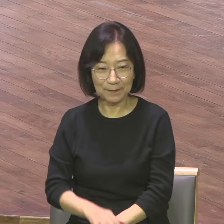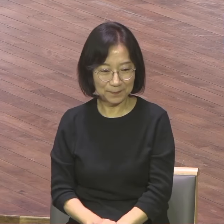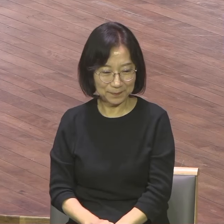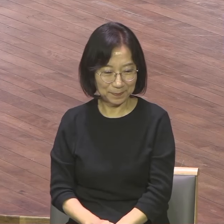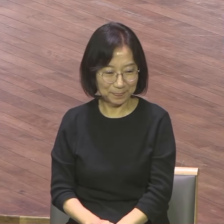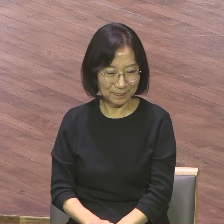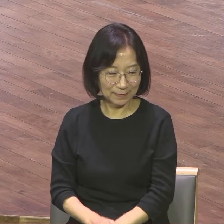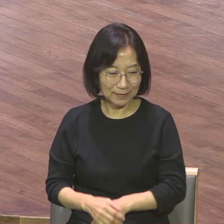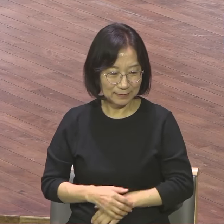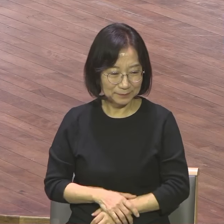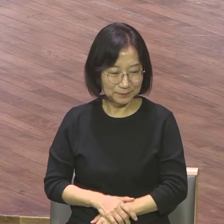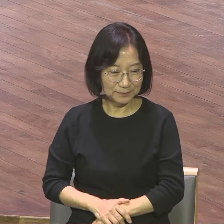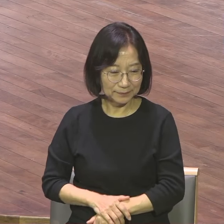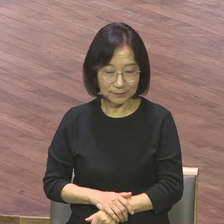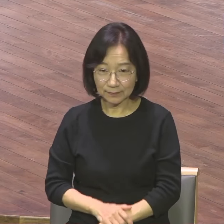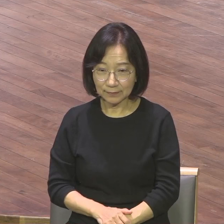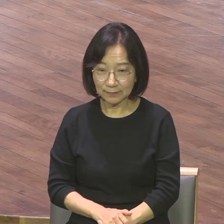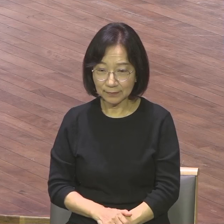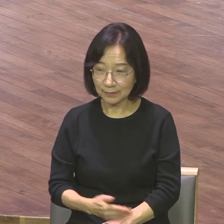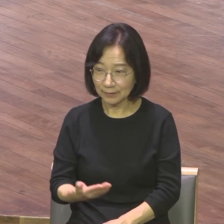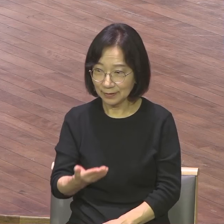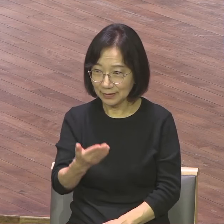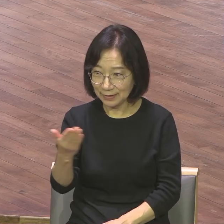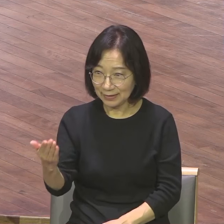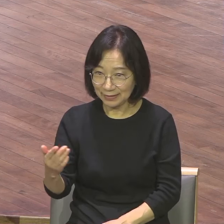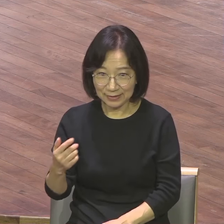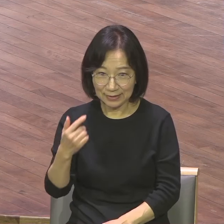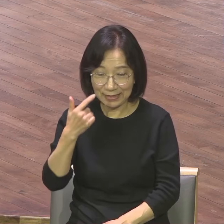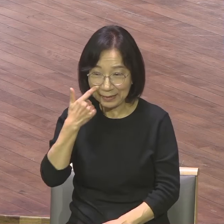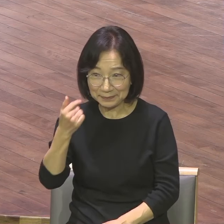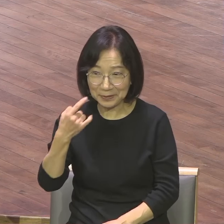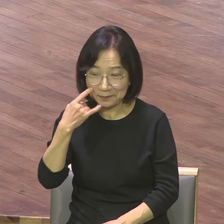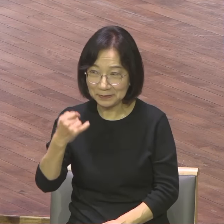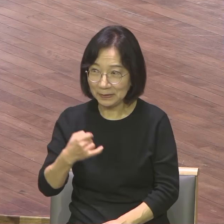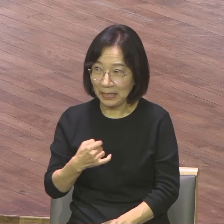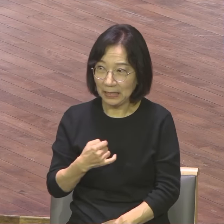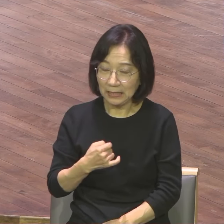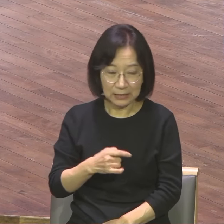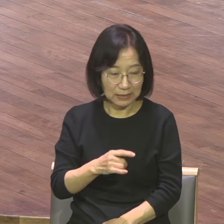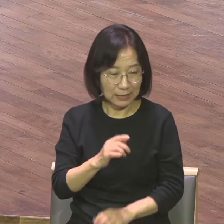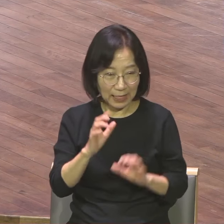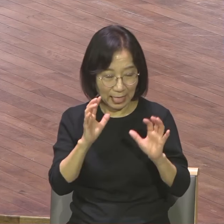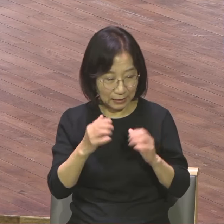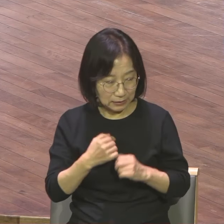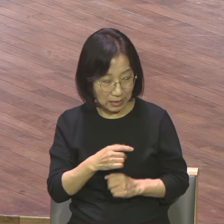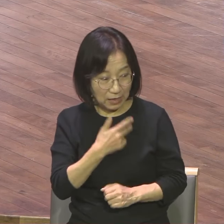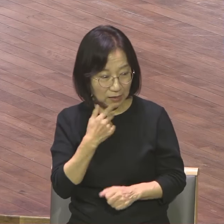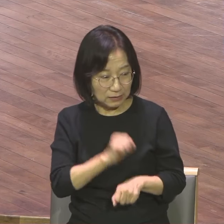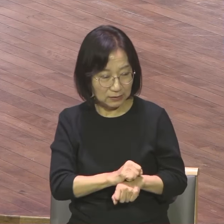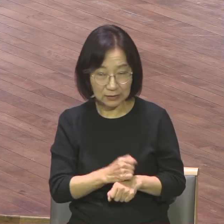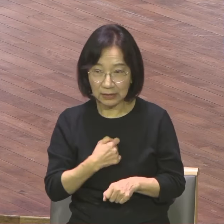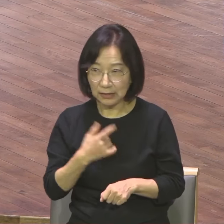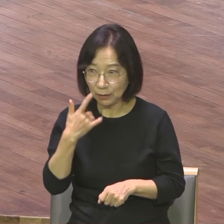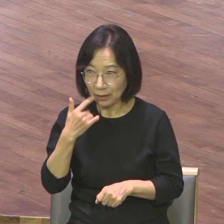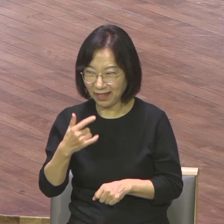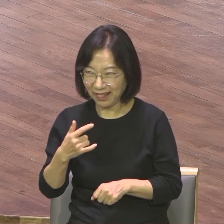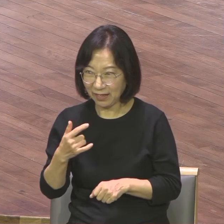어머니들, 어머니, 아버지 어머니들 집에 가면 기가 죽긴 죽겠다. 아이들처럼 영어를 잘하니까. 여러분,